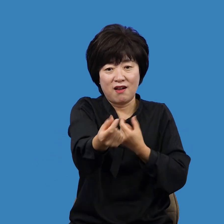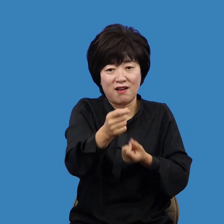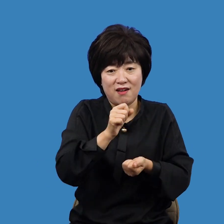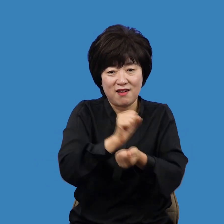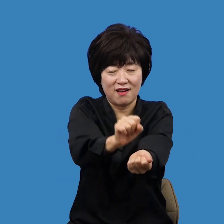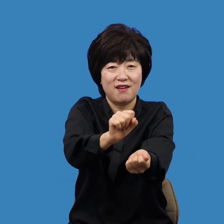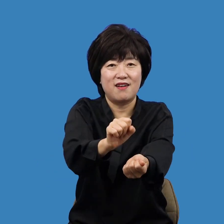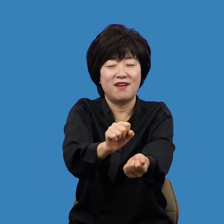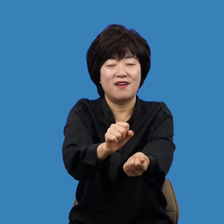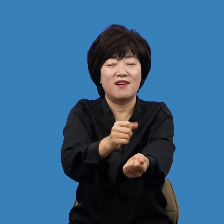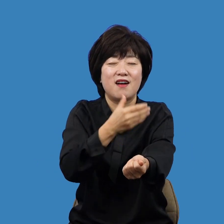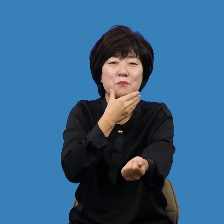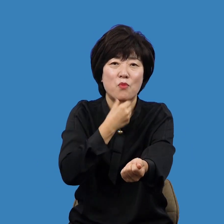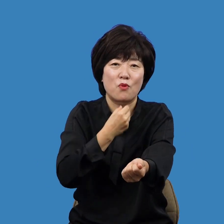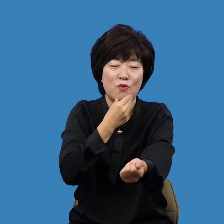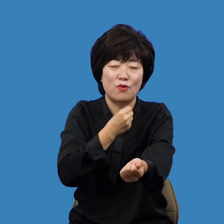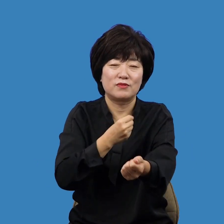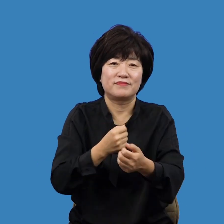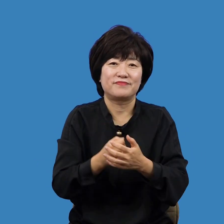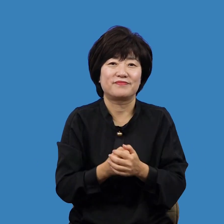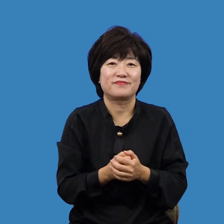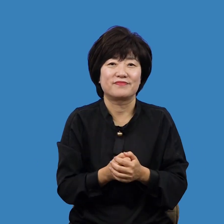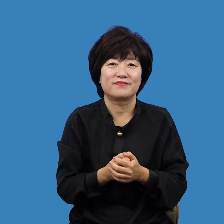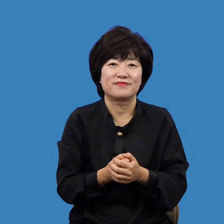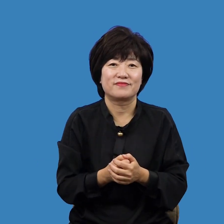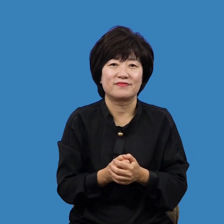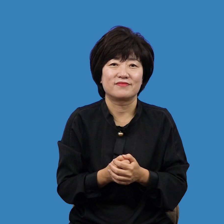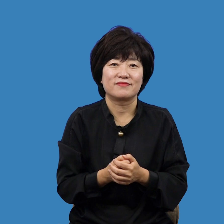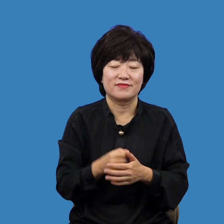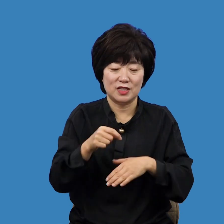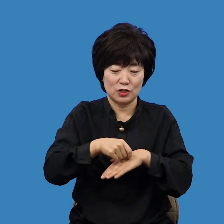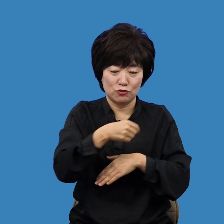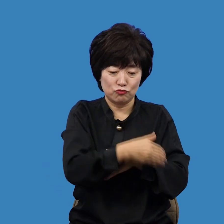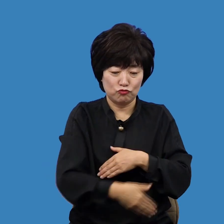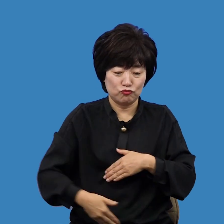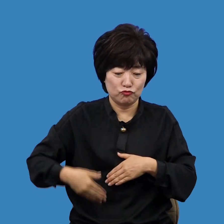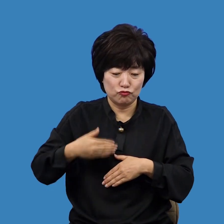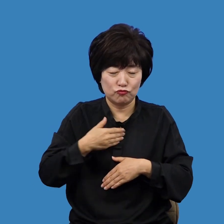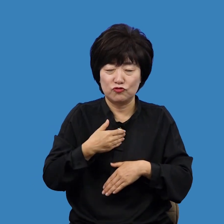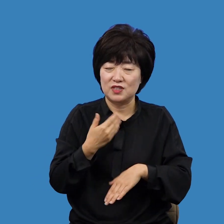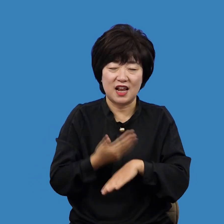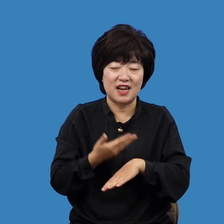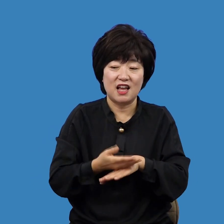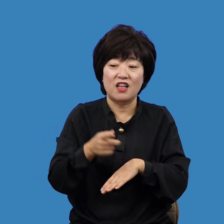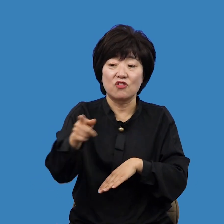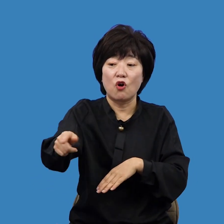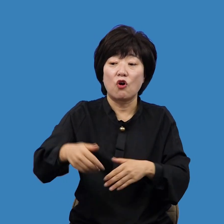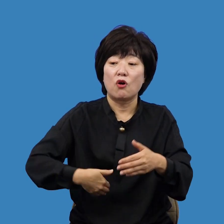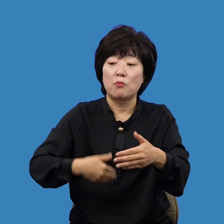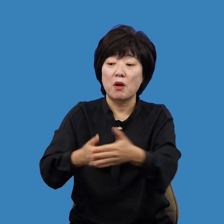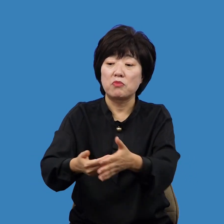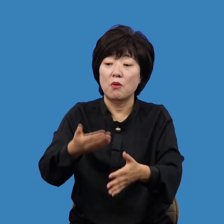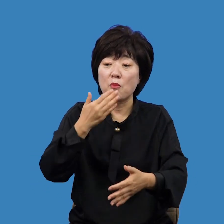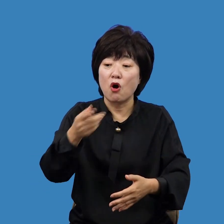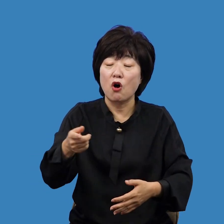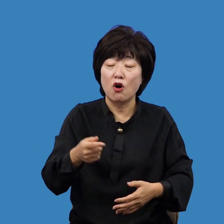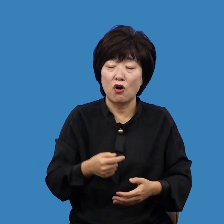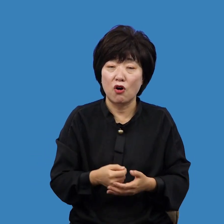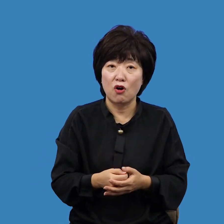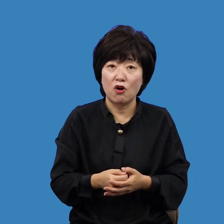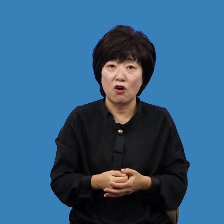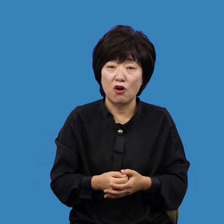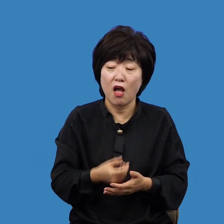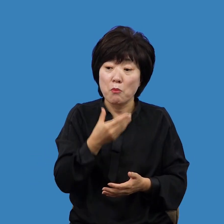육은 그렇지 않아요. 육은 현철이가 오늘 저녁에 뭘 먹었는지 몰랐는데 그건 현철이가 먹은 거야. 그 현철이의 혀가 행복했고 현철이의 배가